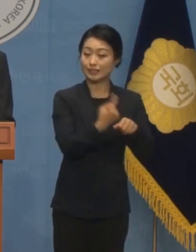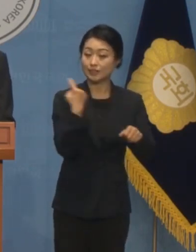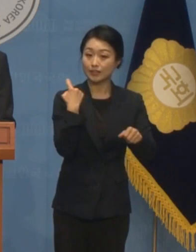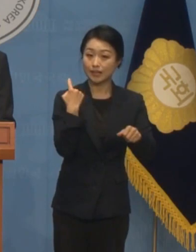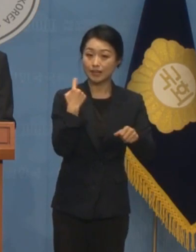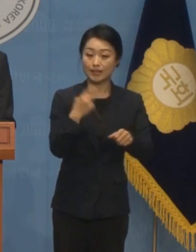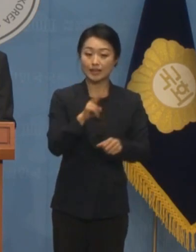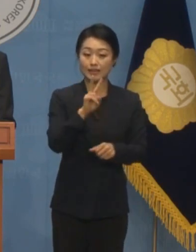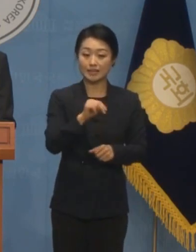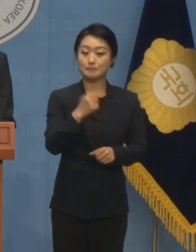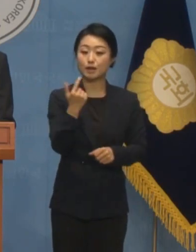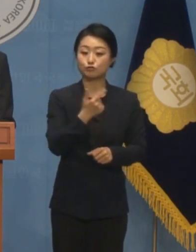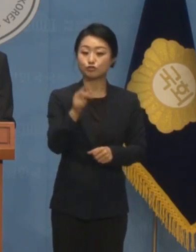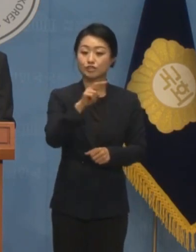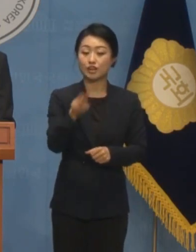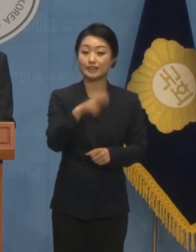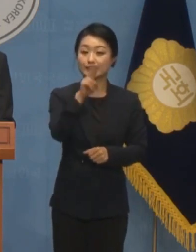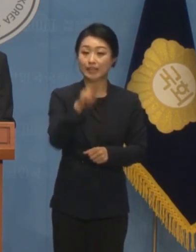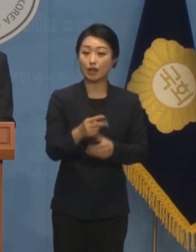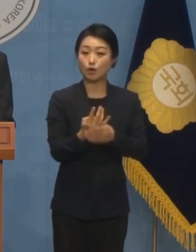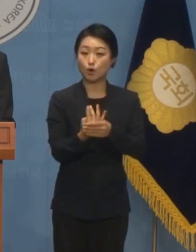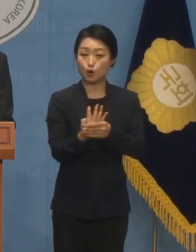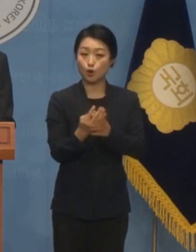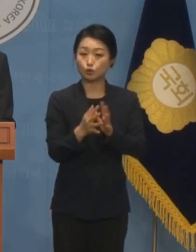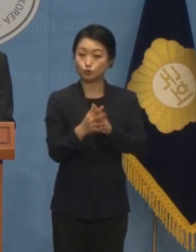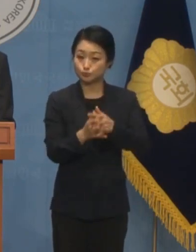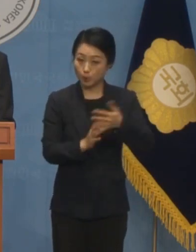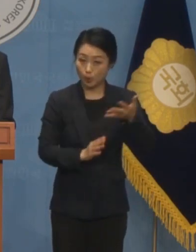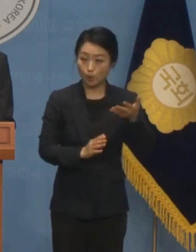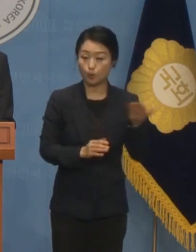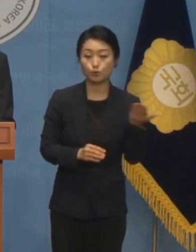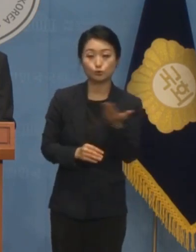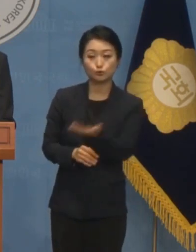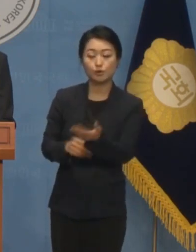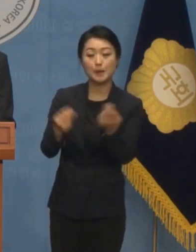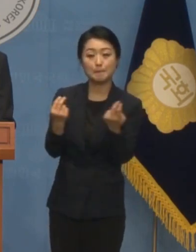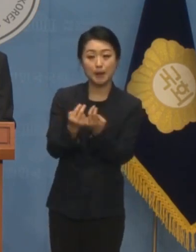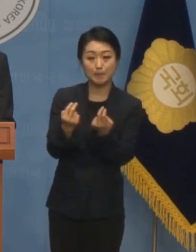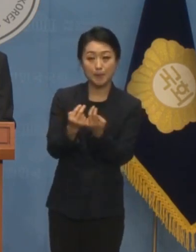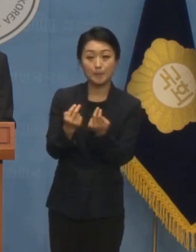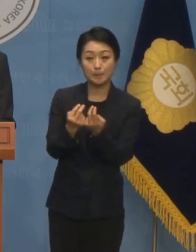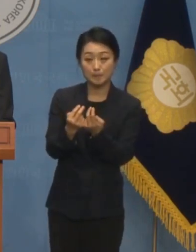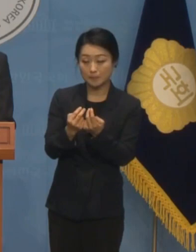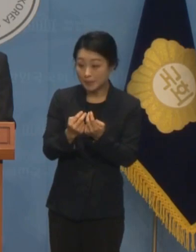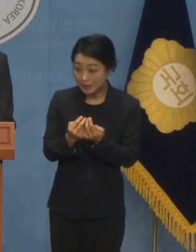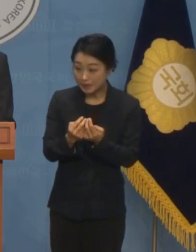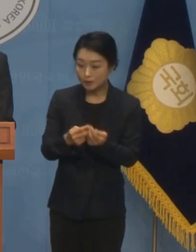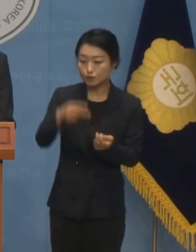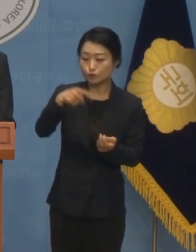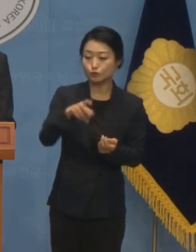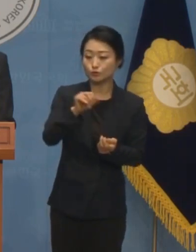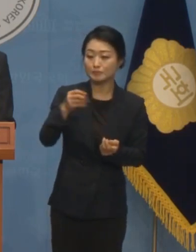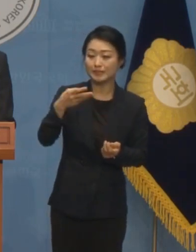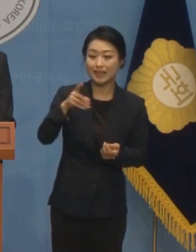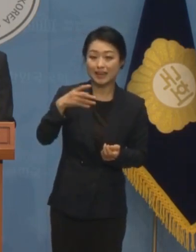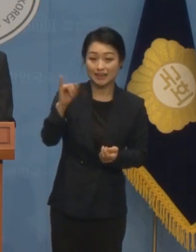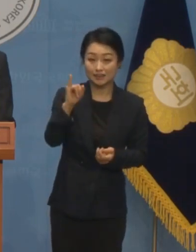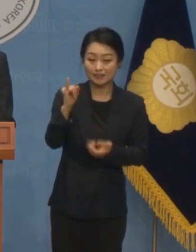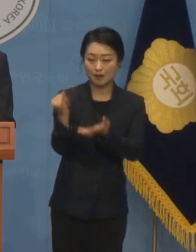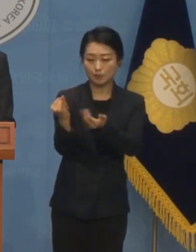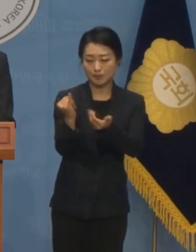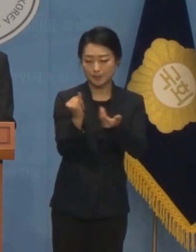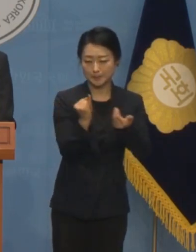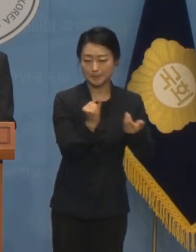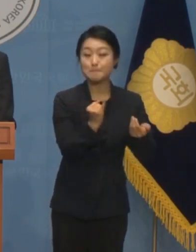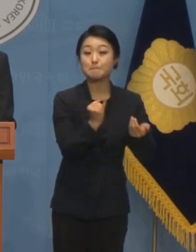번에 $26,000짜리 수표를 주는 등의 방법으로 수미테리를 포섭했습니다. 수미테리는